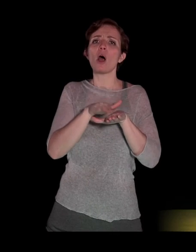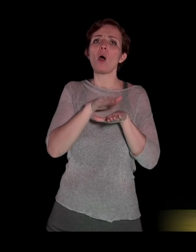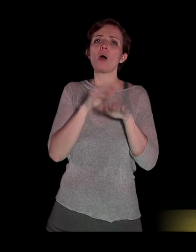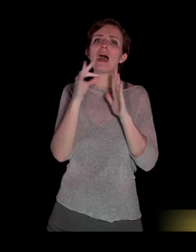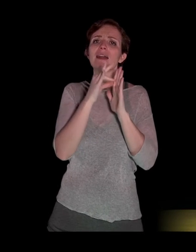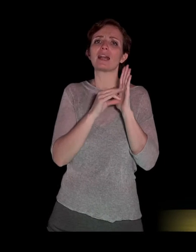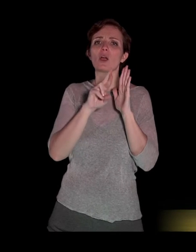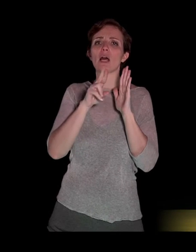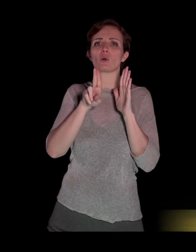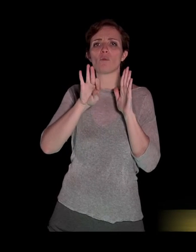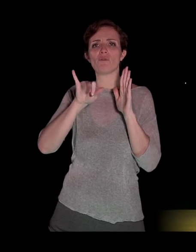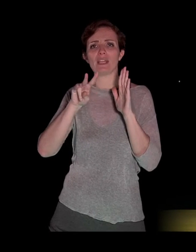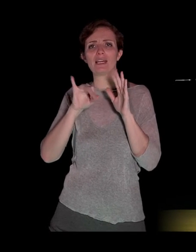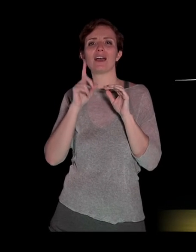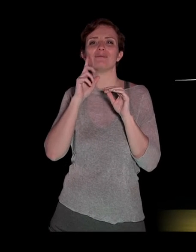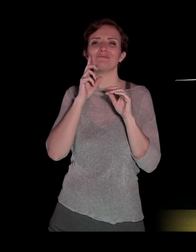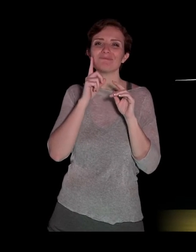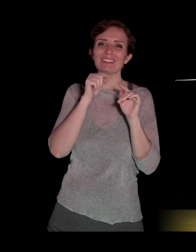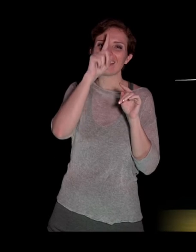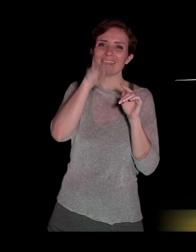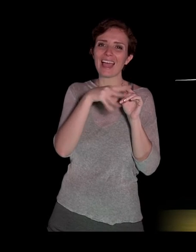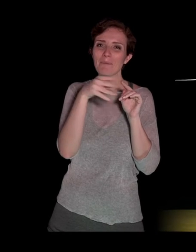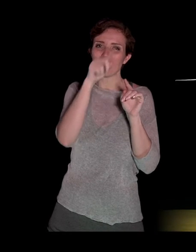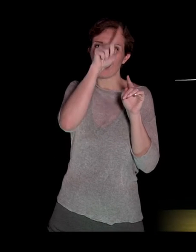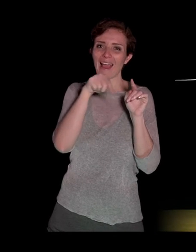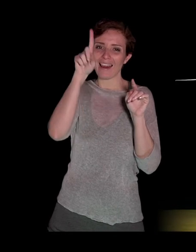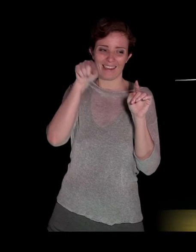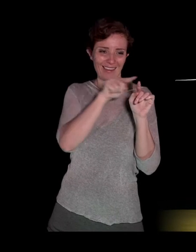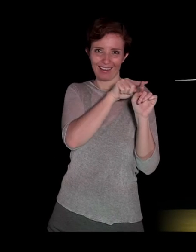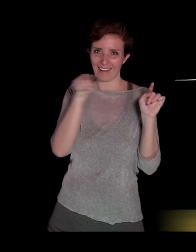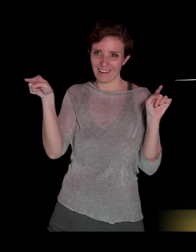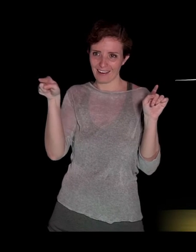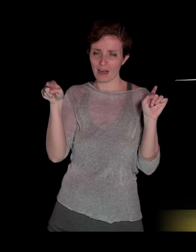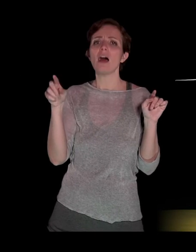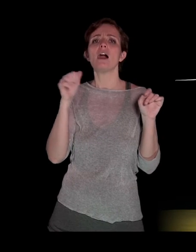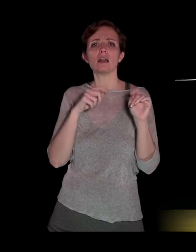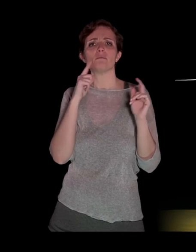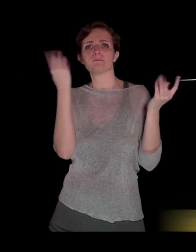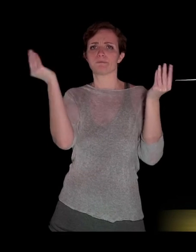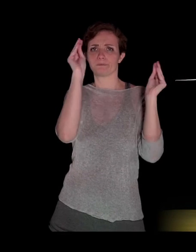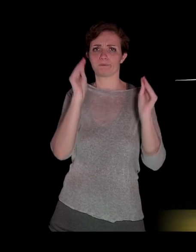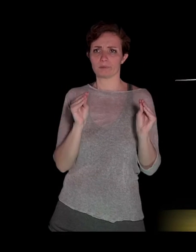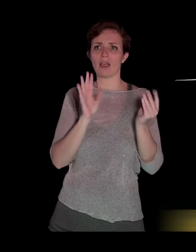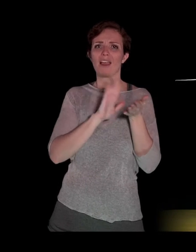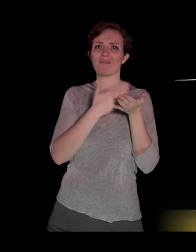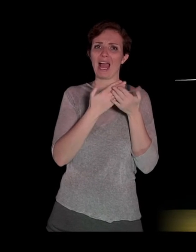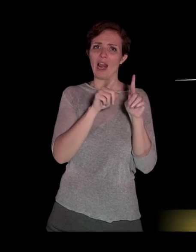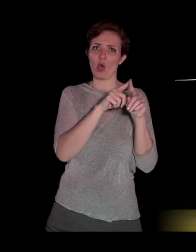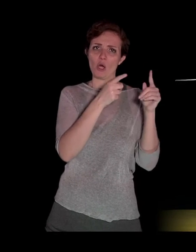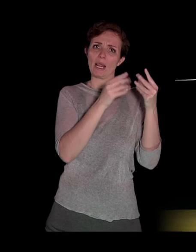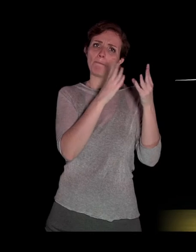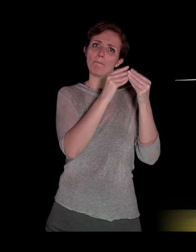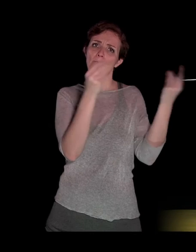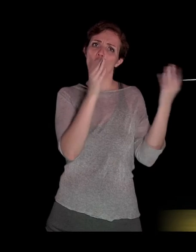la tabella in cui riportiamo i valori del polinom di partenza che erano due -